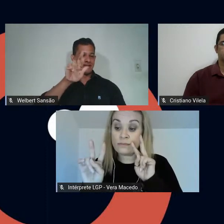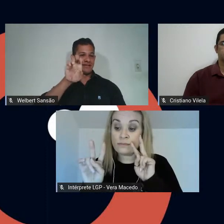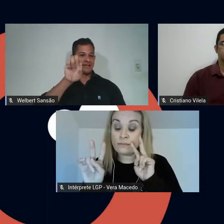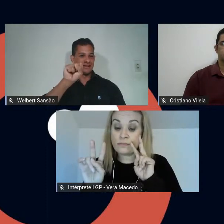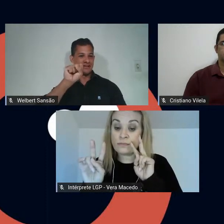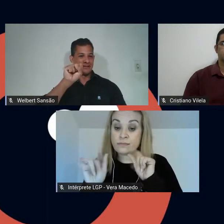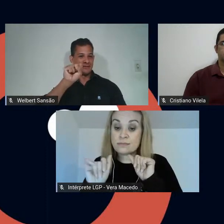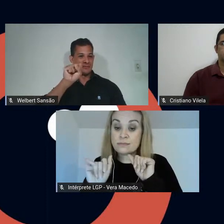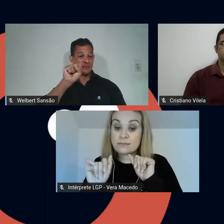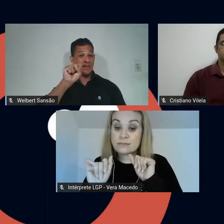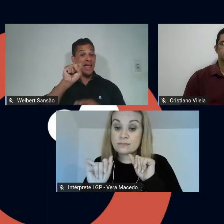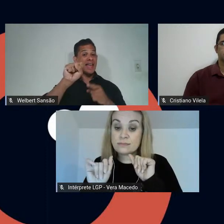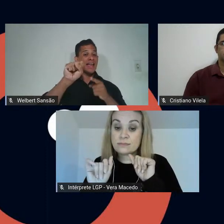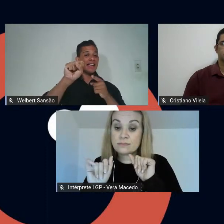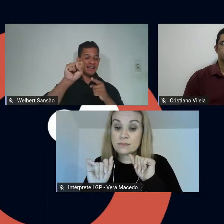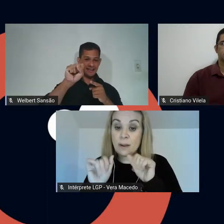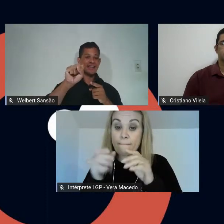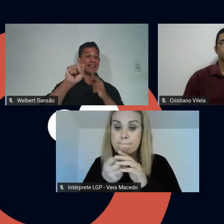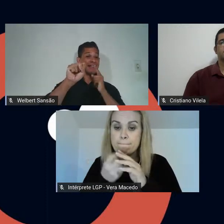olhares